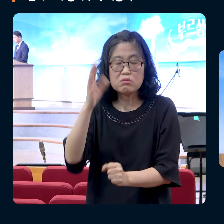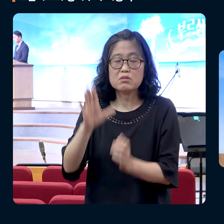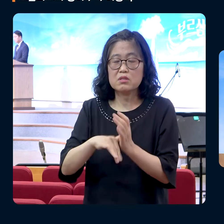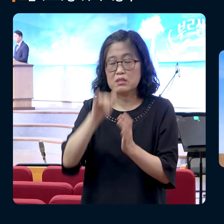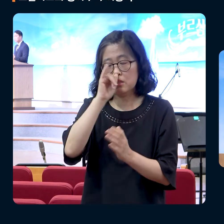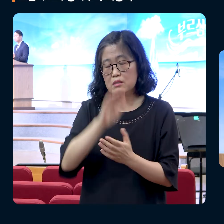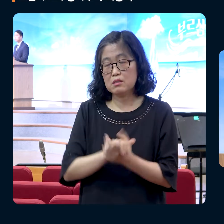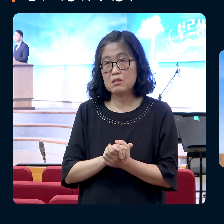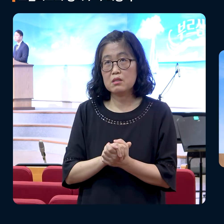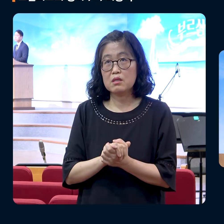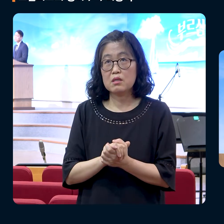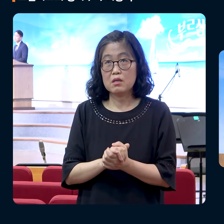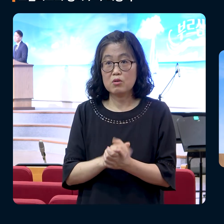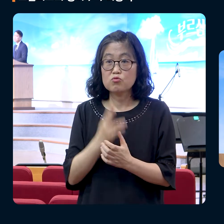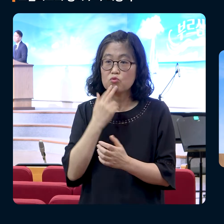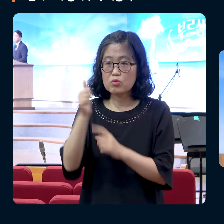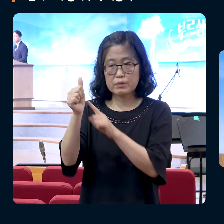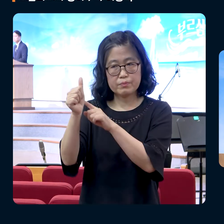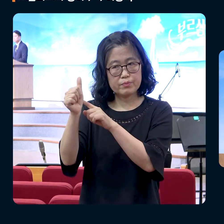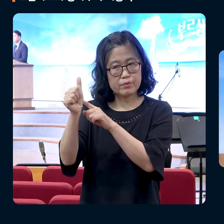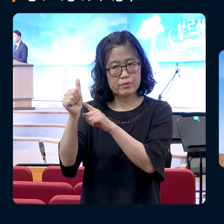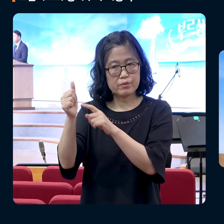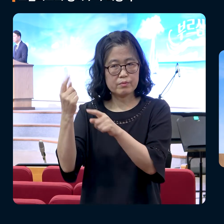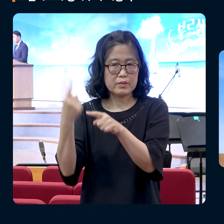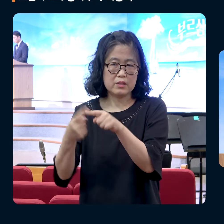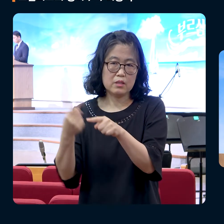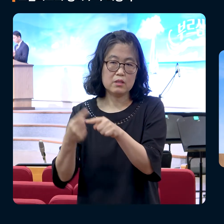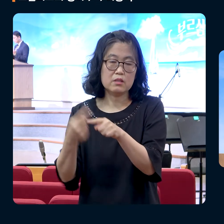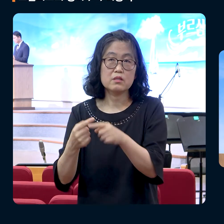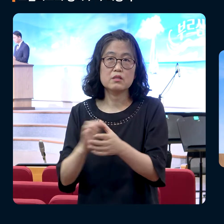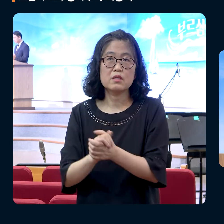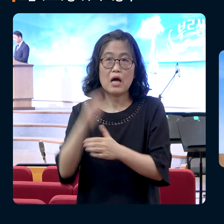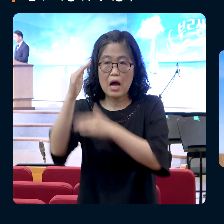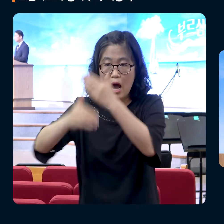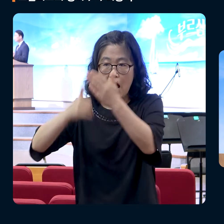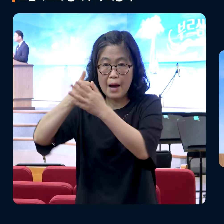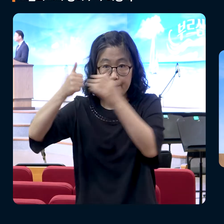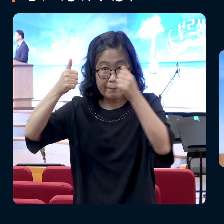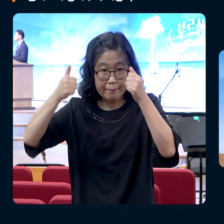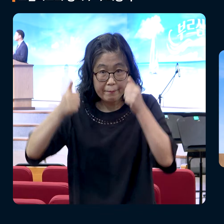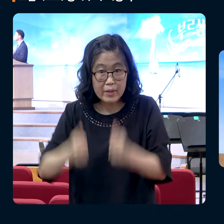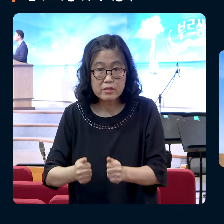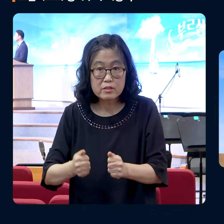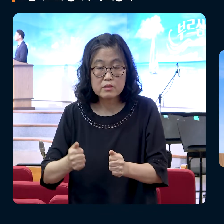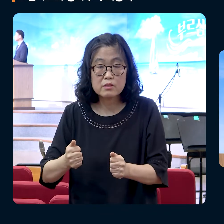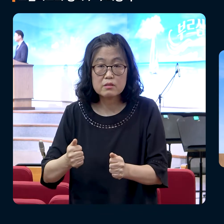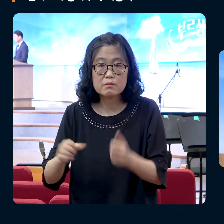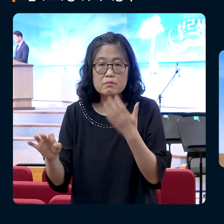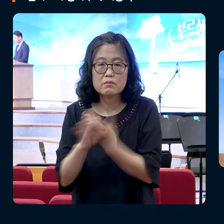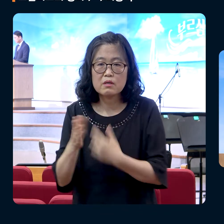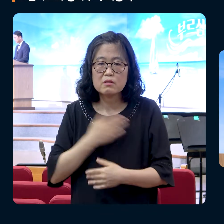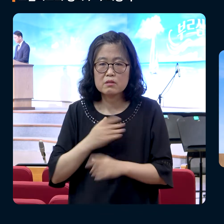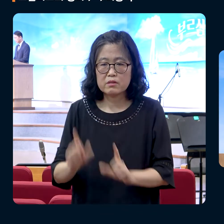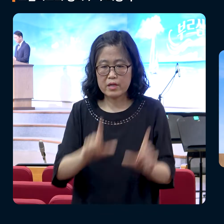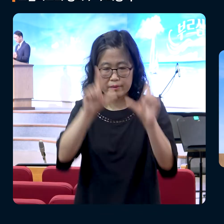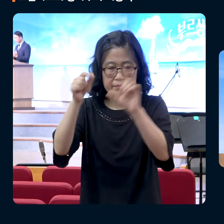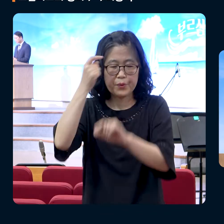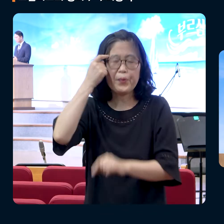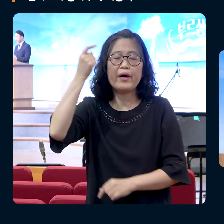않습니까? 여러분, 요셉도 그렇게 생각하지 않았을까요? 도대체 하나님이 계신다면 어떻게 내 삶이 이렇게 될 수